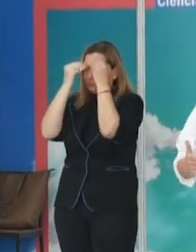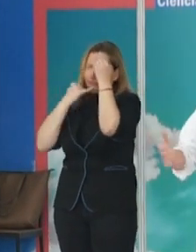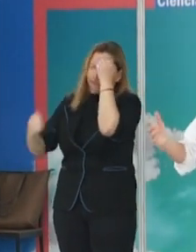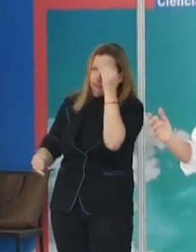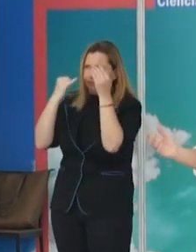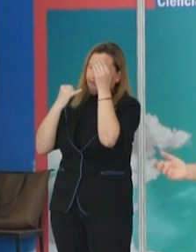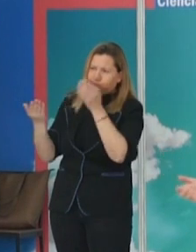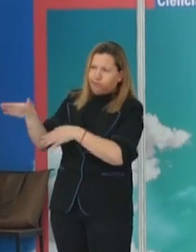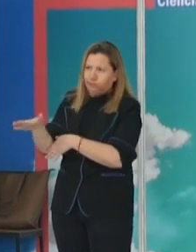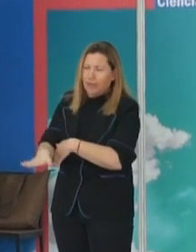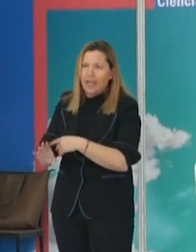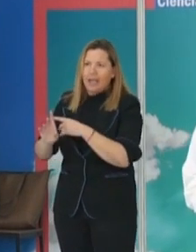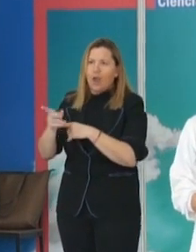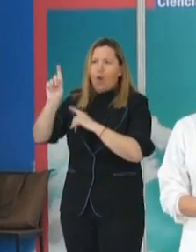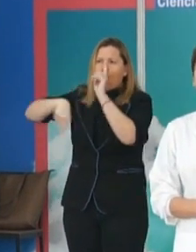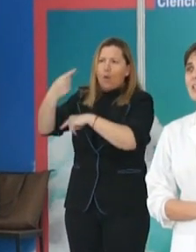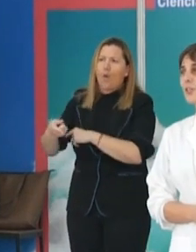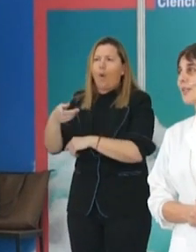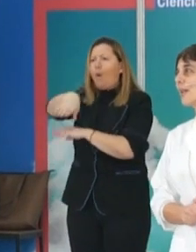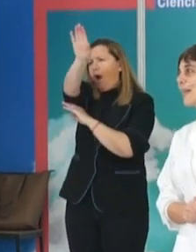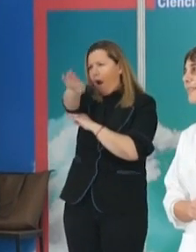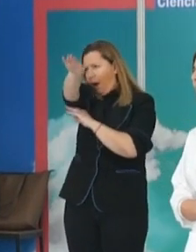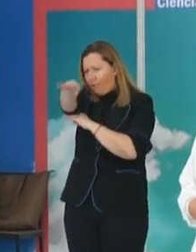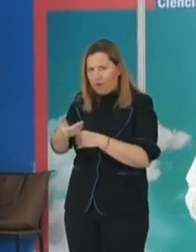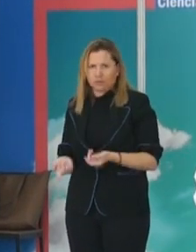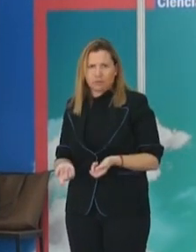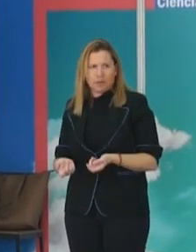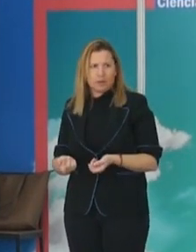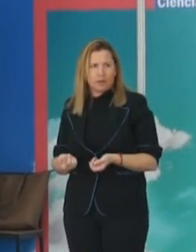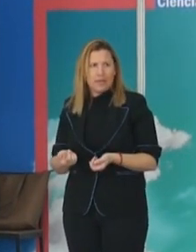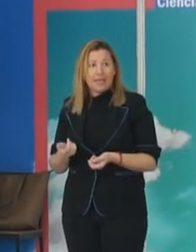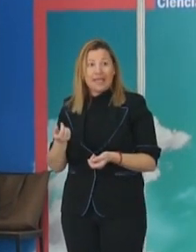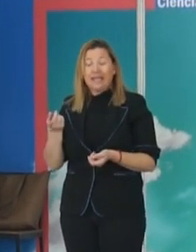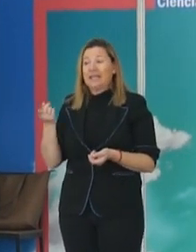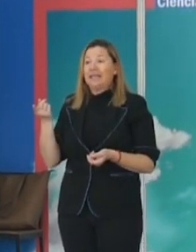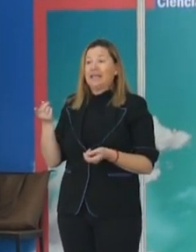a electrocutar hasta un elefante y tal. Y de hecho, en inglés se llegó a proponer